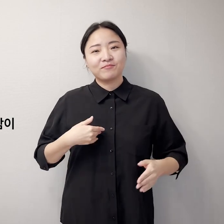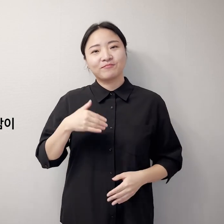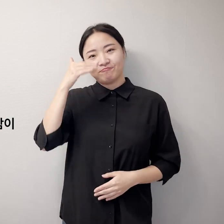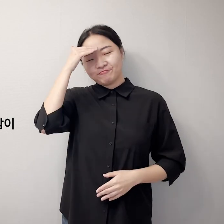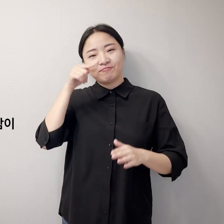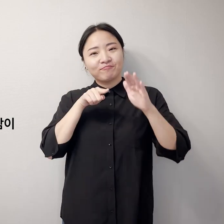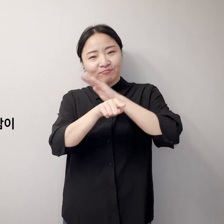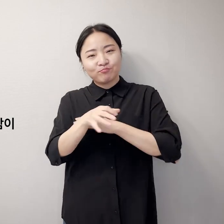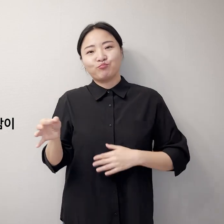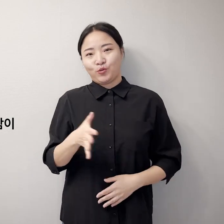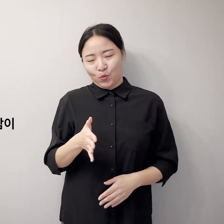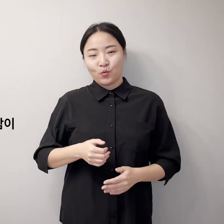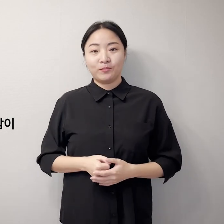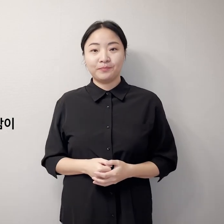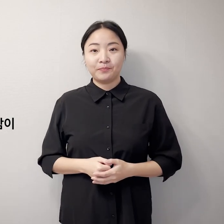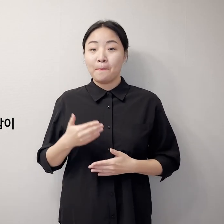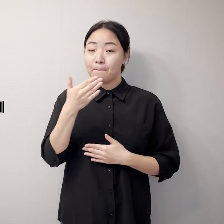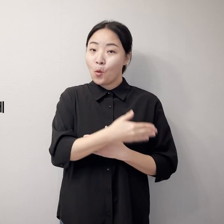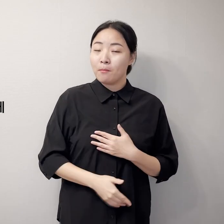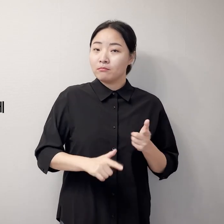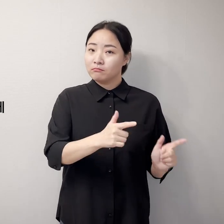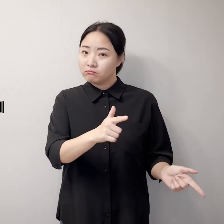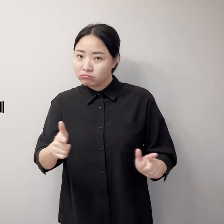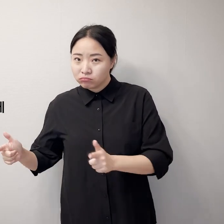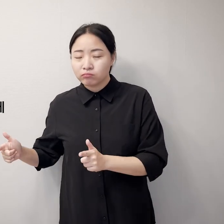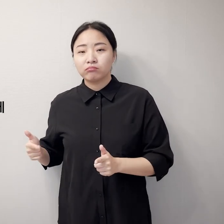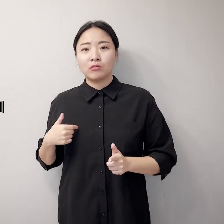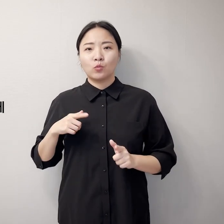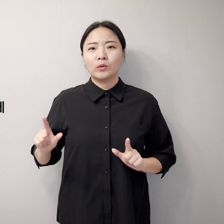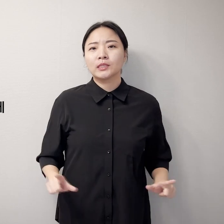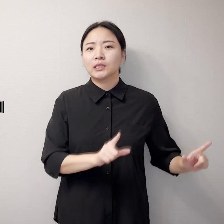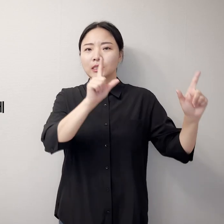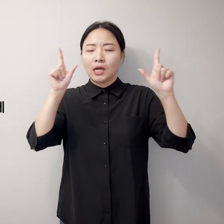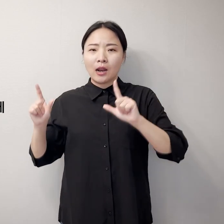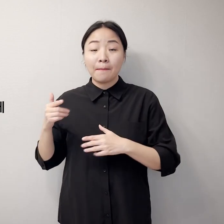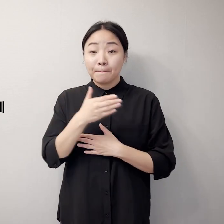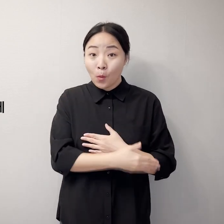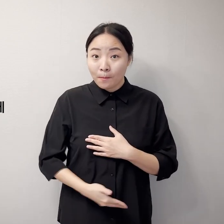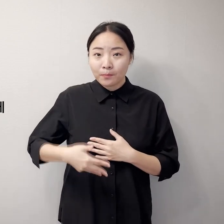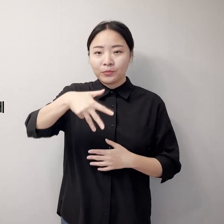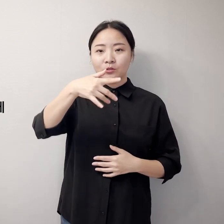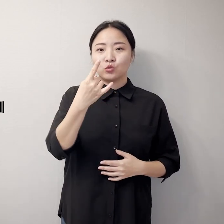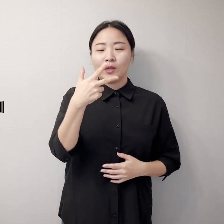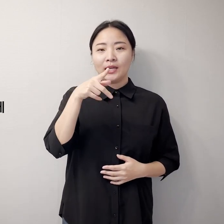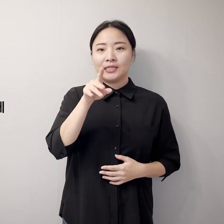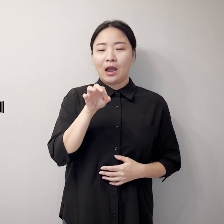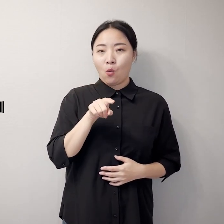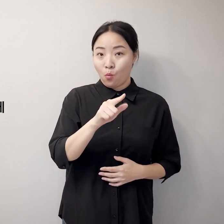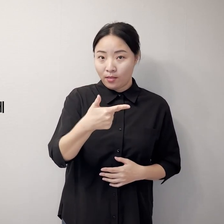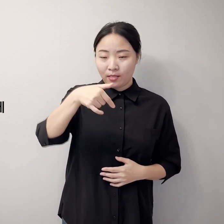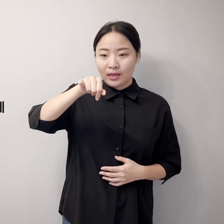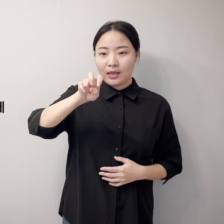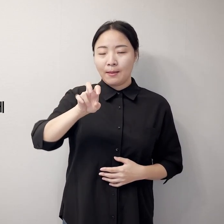관람이 가능합니다 다양한 몸, 살아가는 몸은 최장원, 김원영,